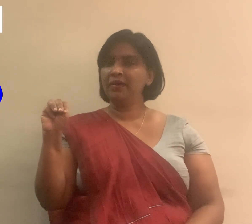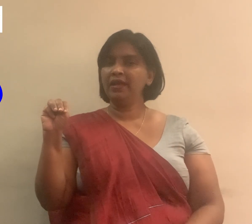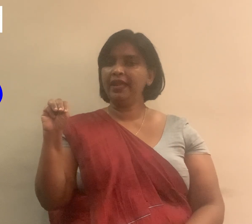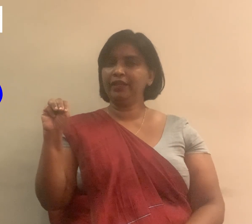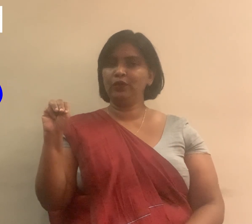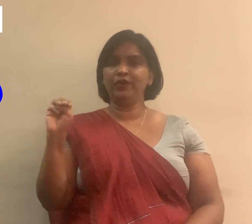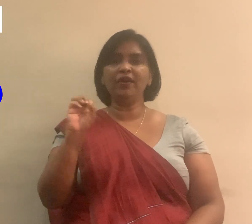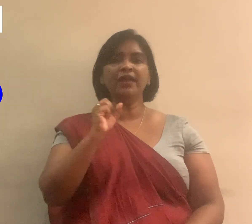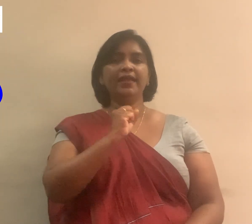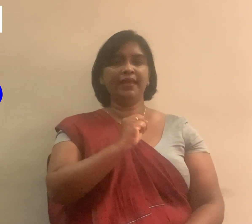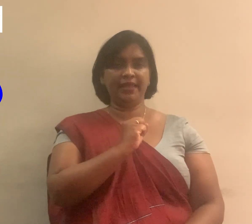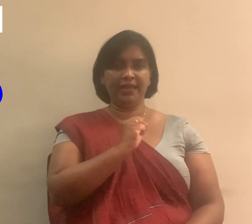එකතු වෙනවා ඒ.